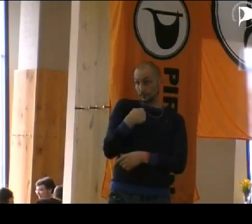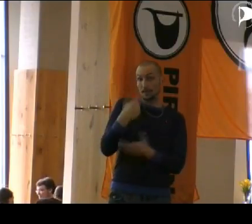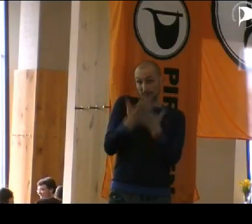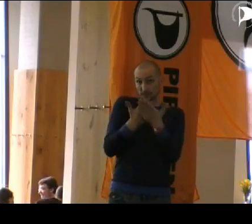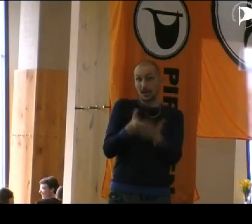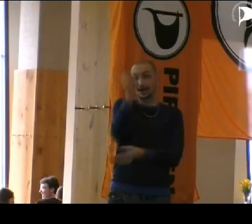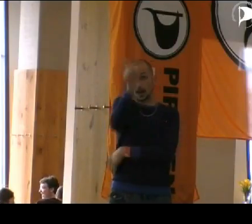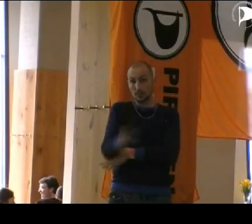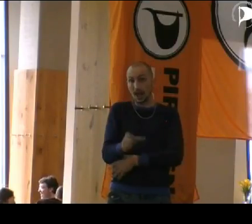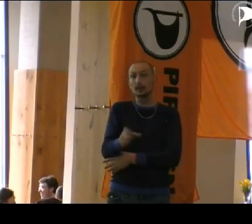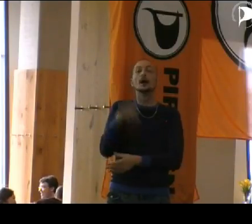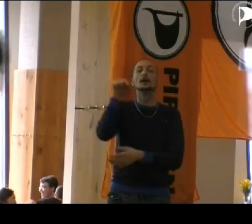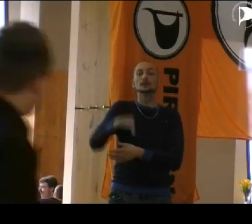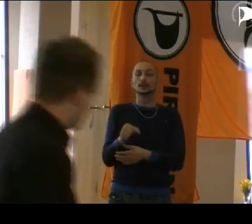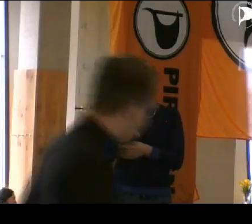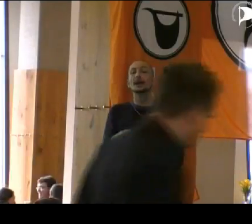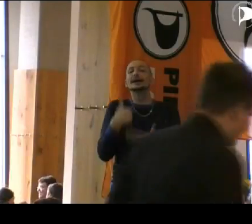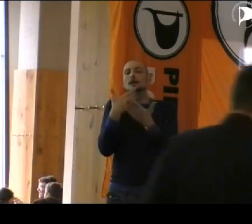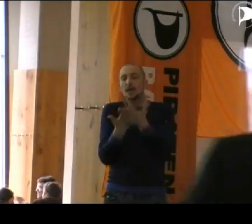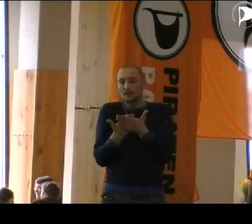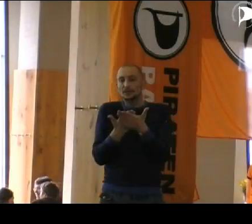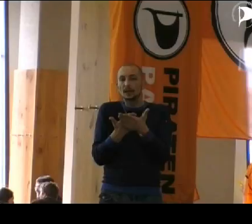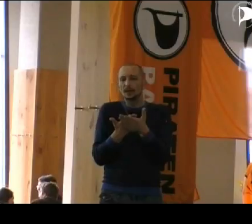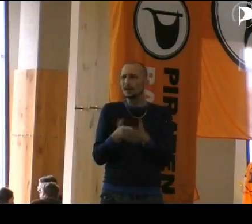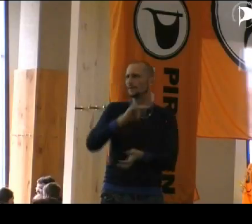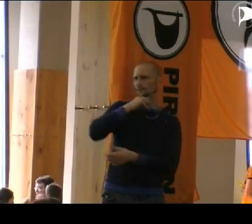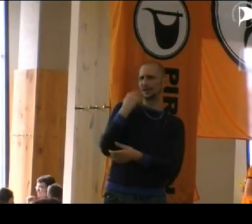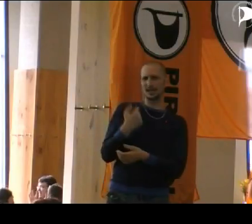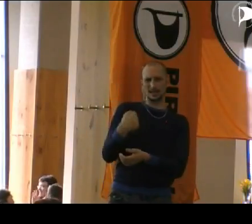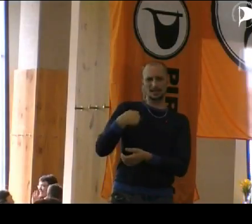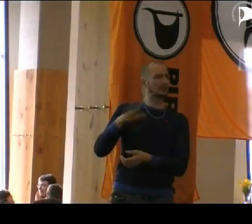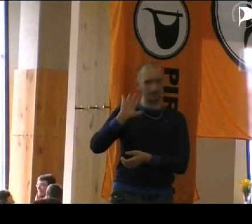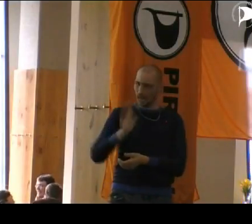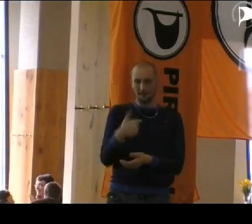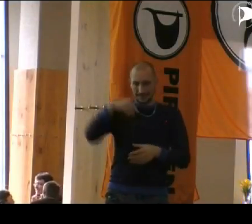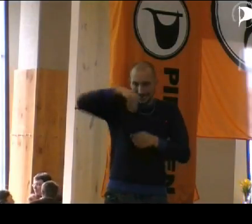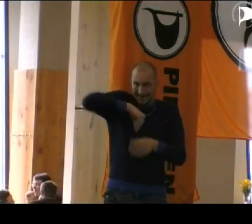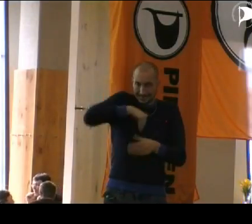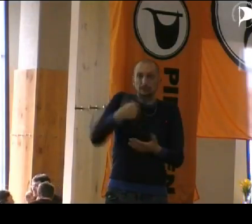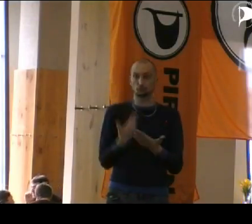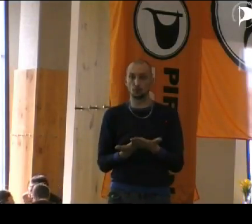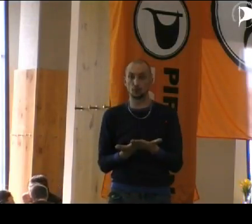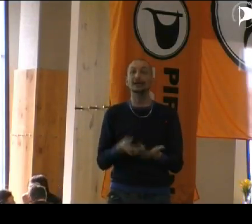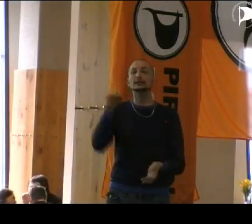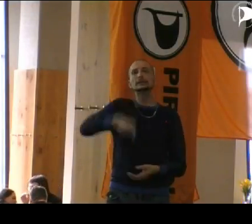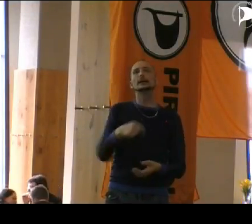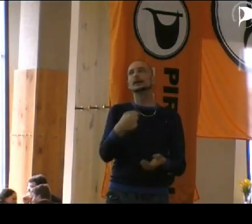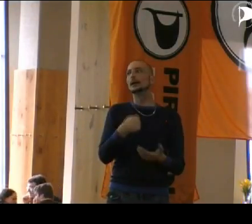gibt es eine ganze reihe kann sich nicht sein dürfe wenn ich zum beispiel gitarrist wer